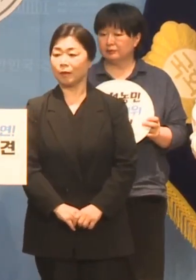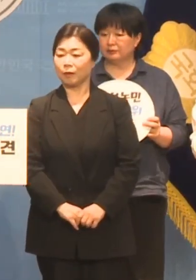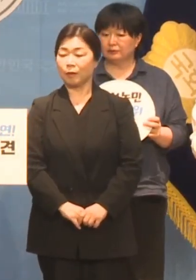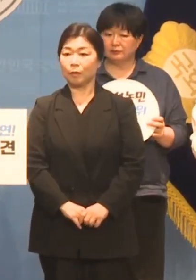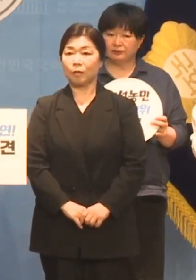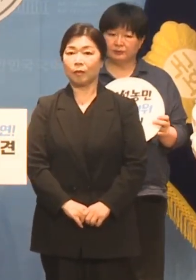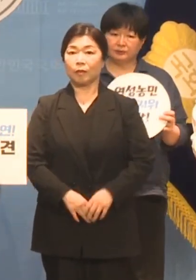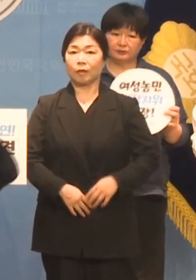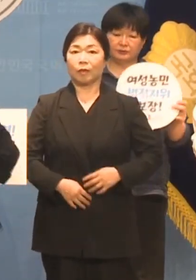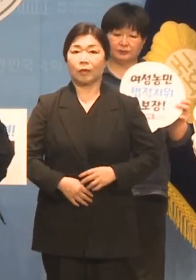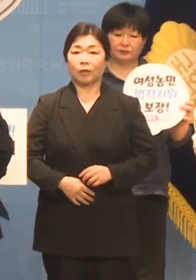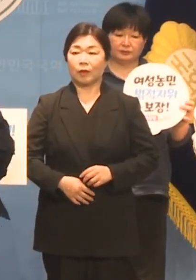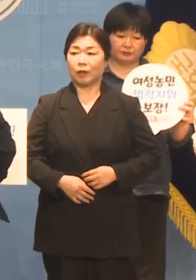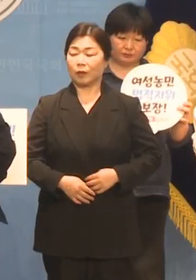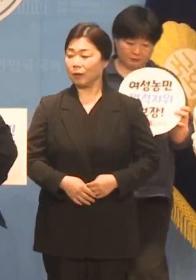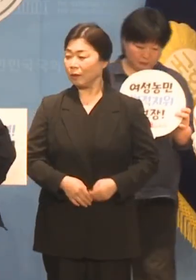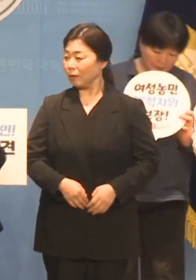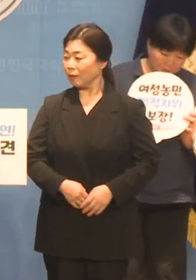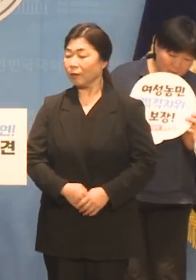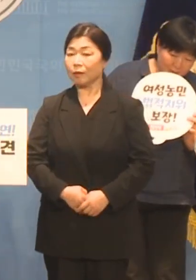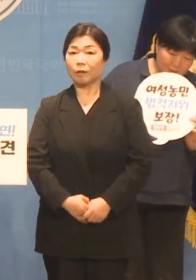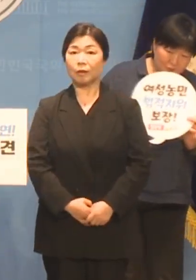사인 주세요.